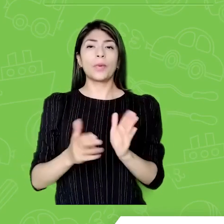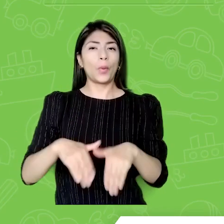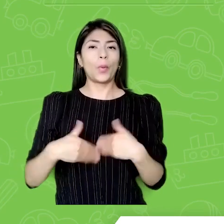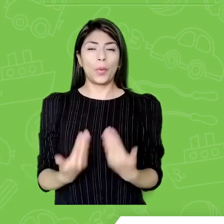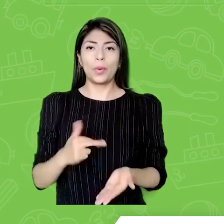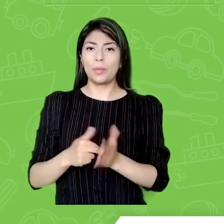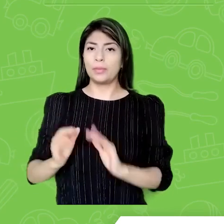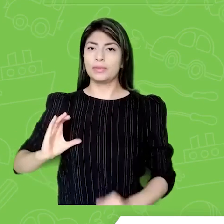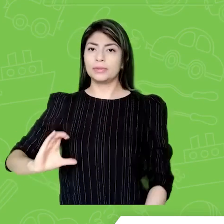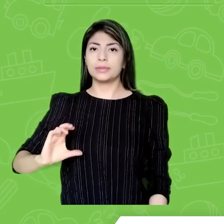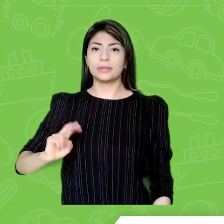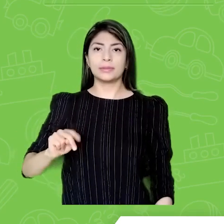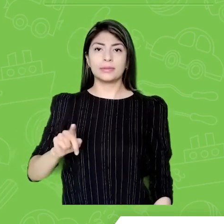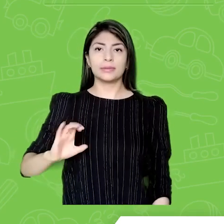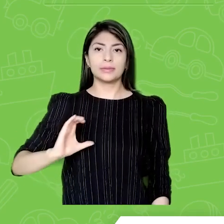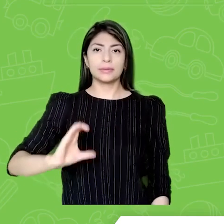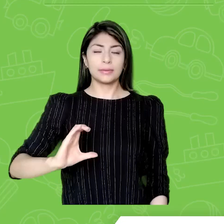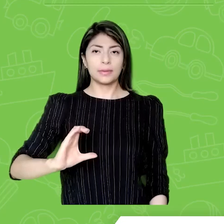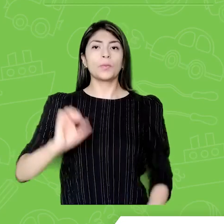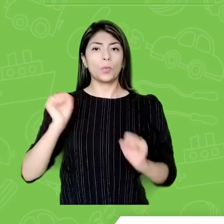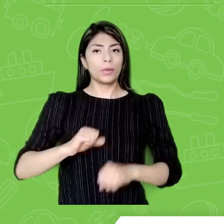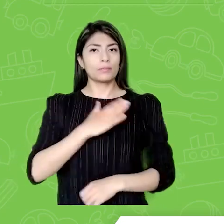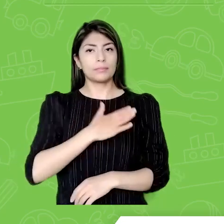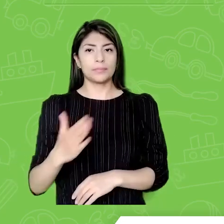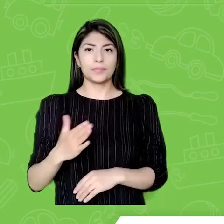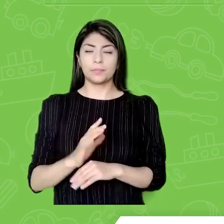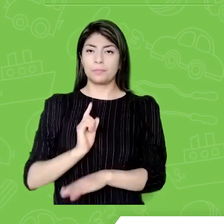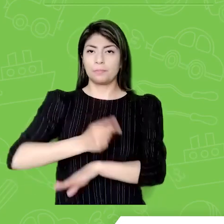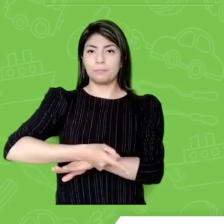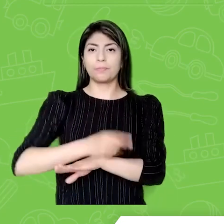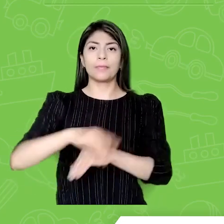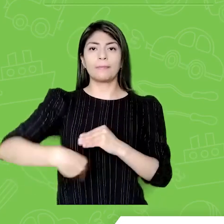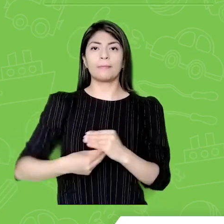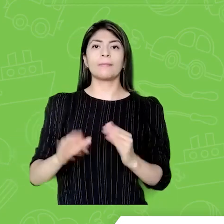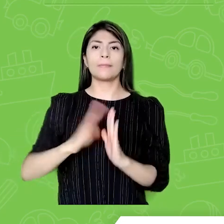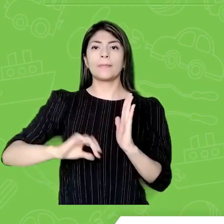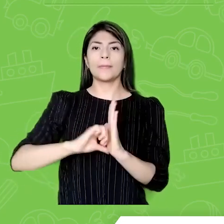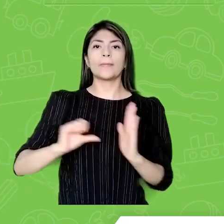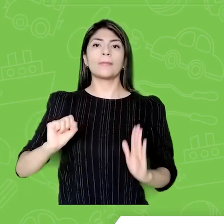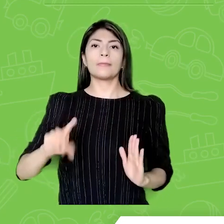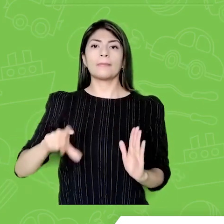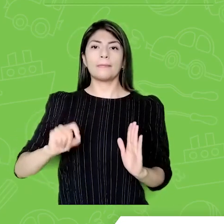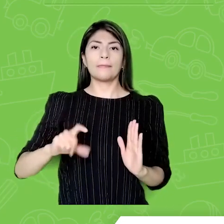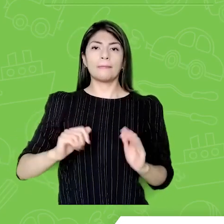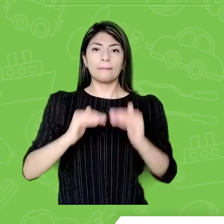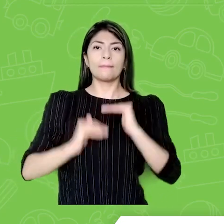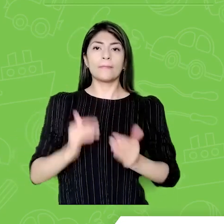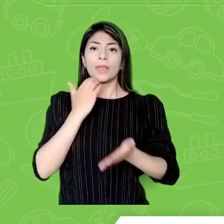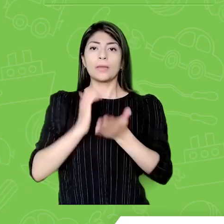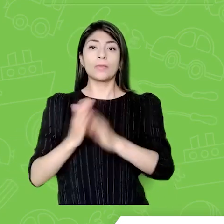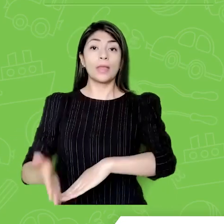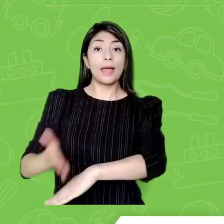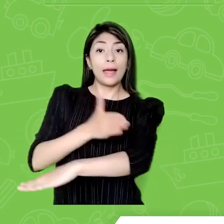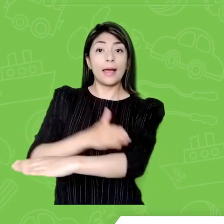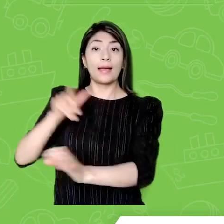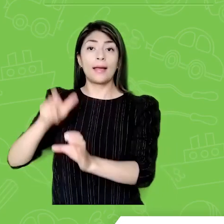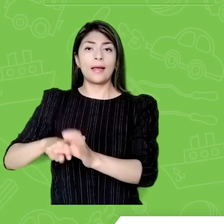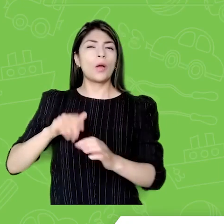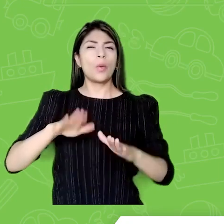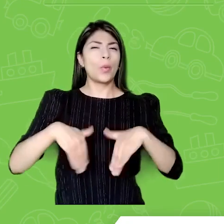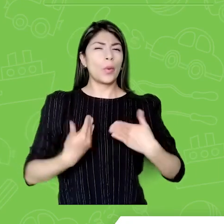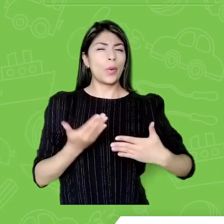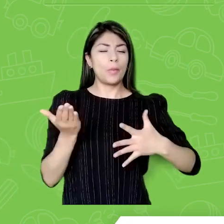por la CNSC. Artículo 11. Condiciones previas a la etapa de inscripciones.